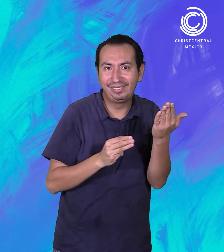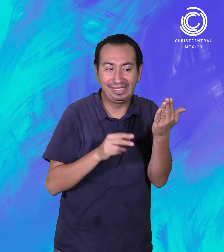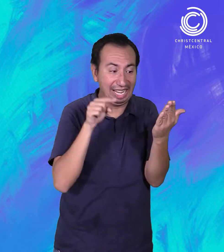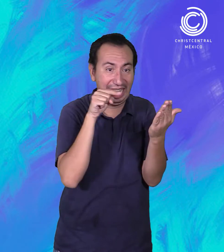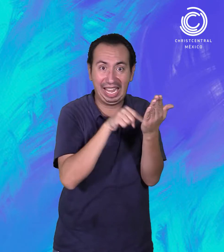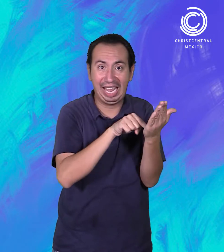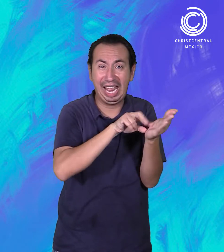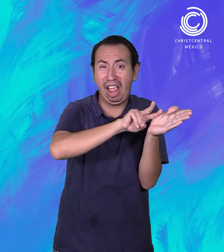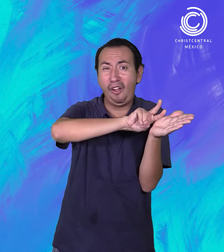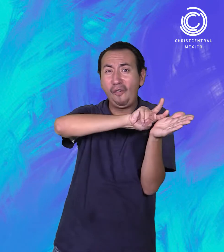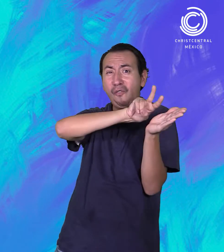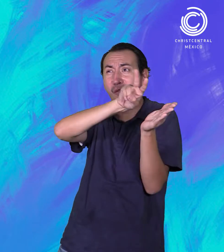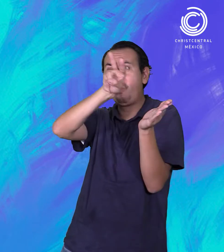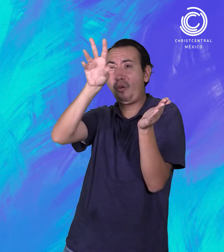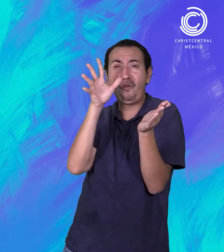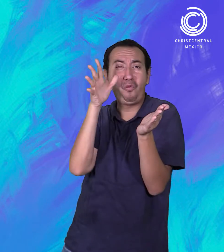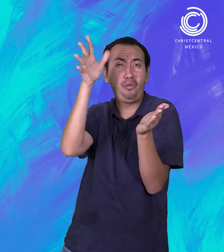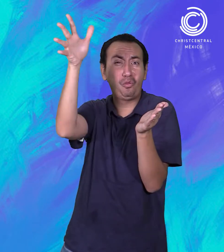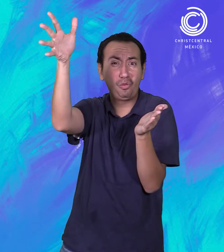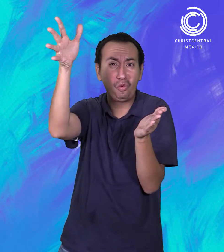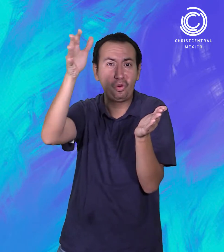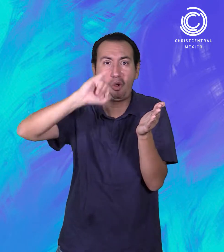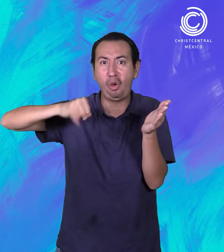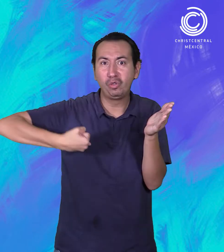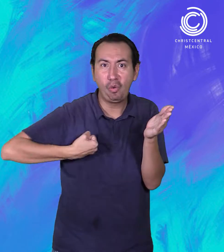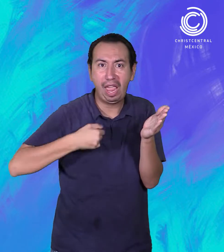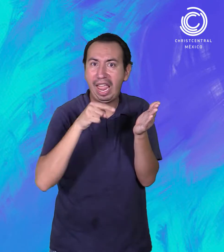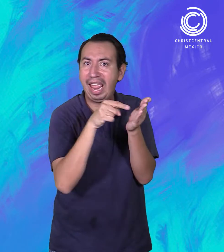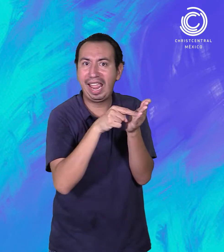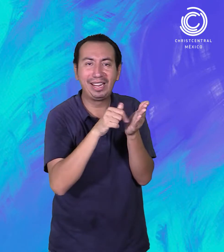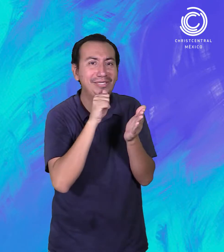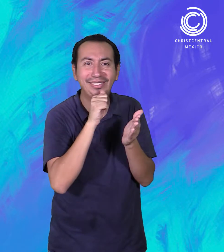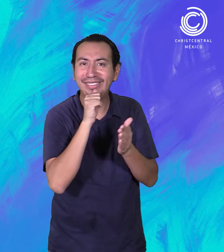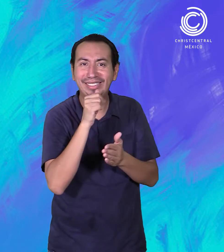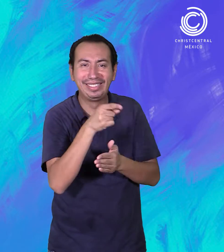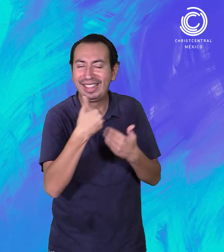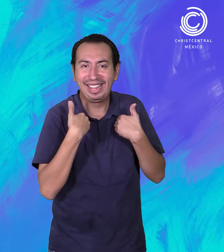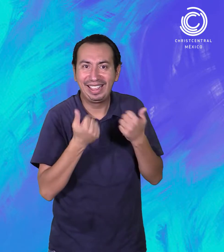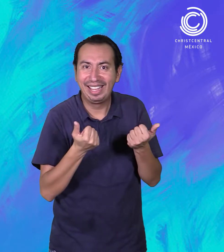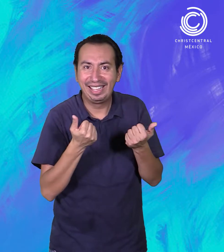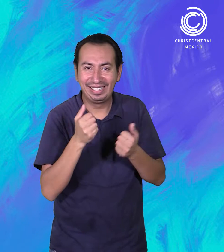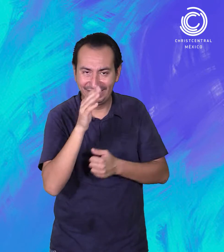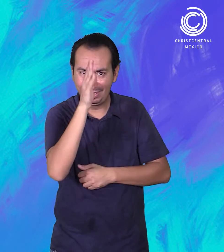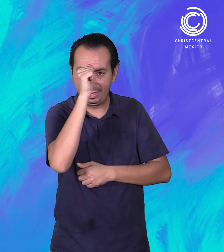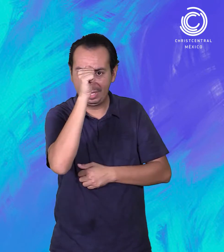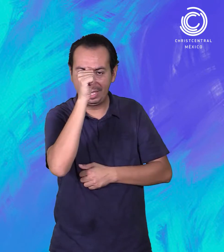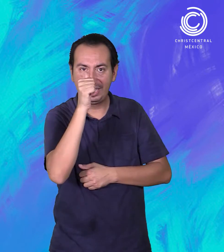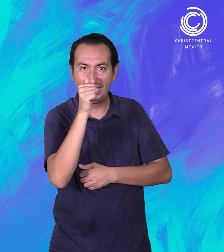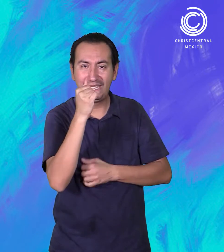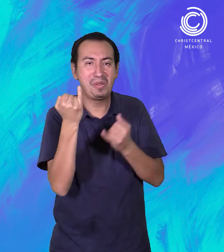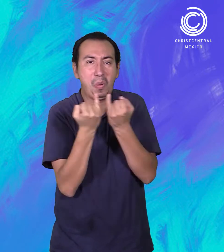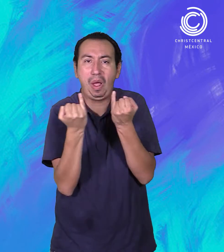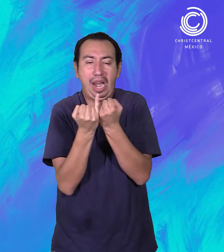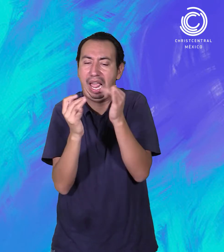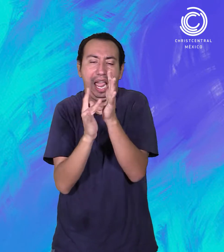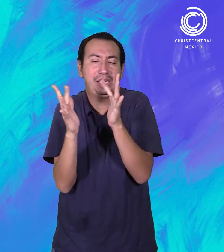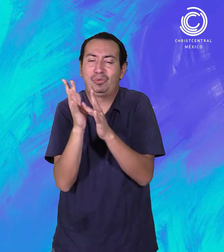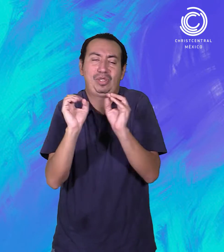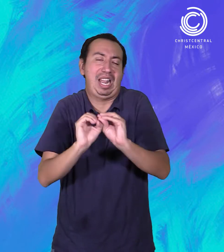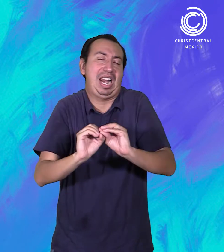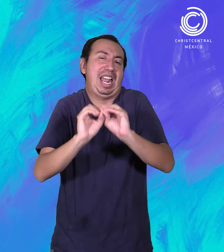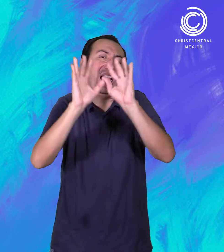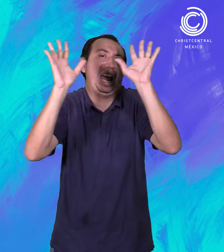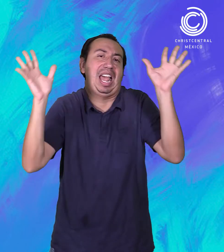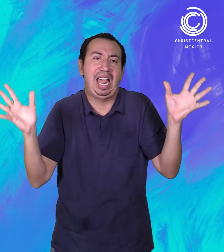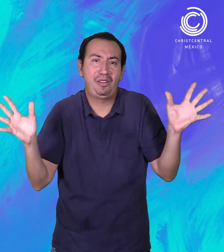no alcanzaba a visualizar Josué. Como aquí, por supuesto que lo tiene claro Jesús, pero